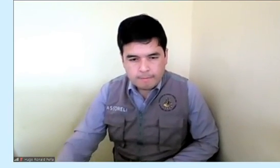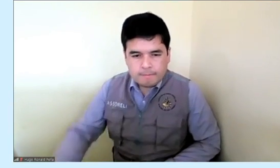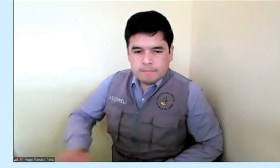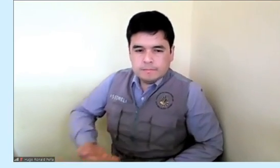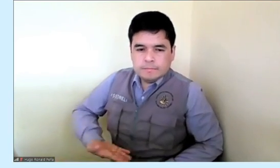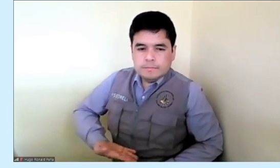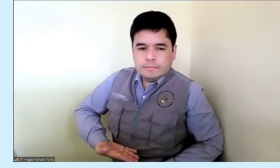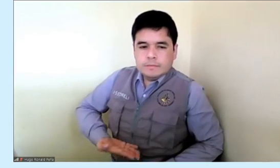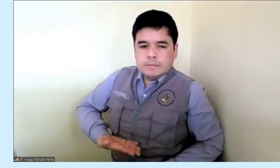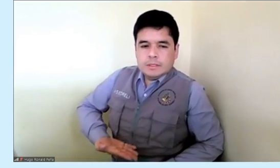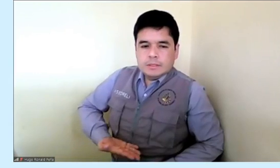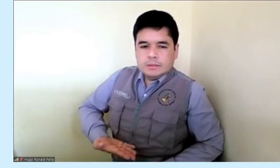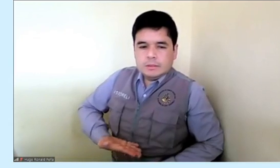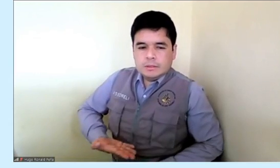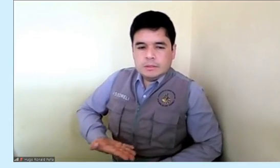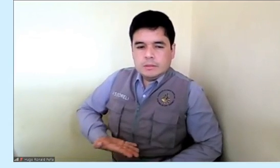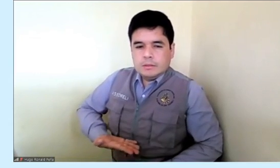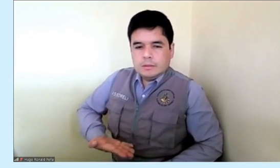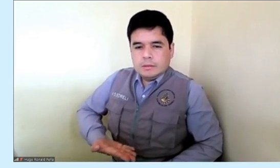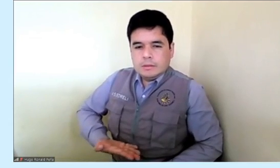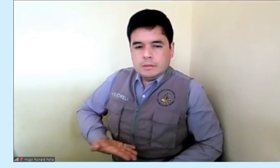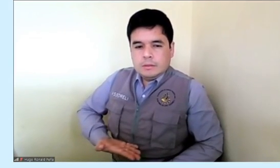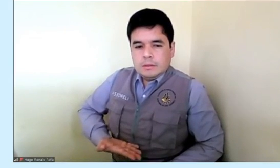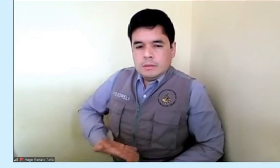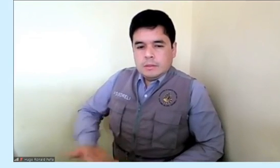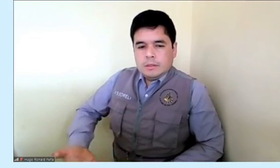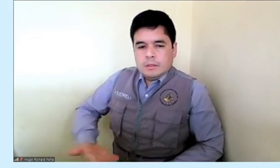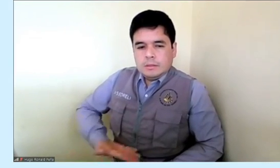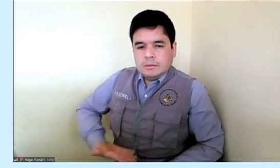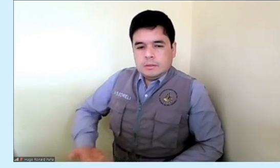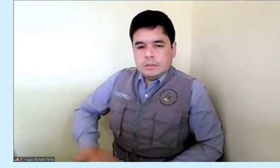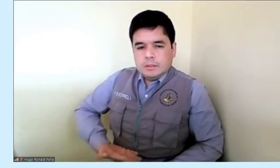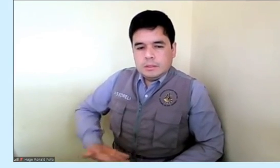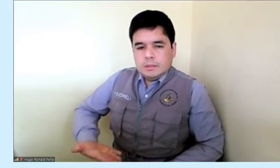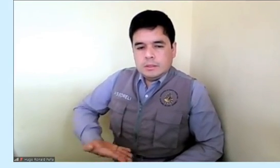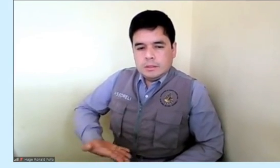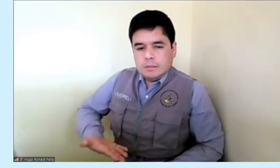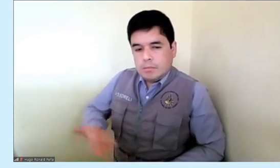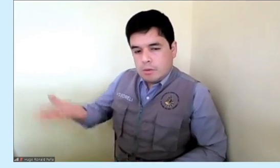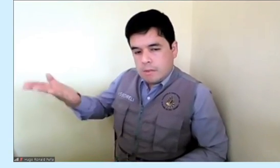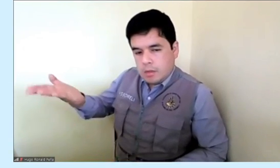hambre, hambre.